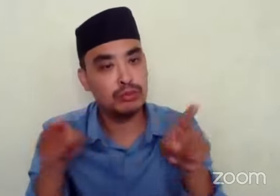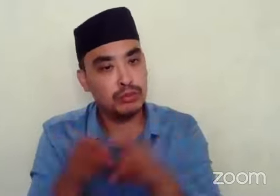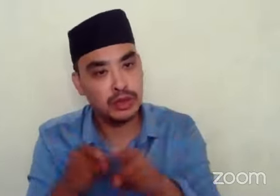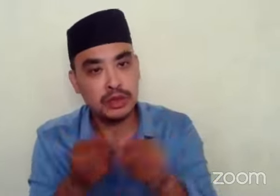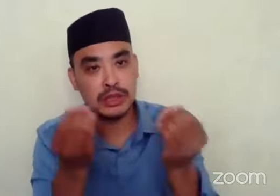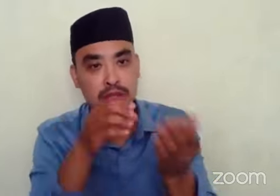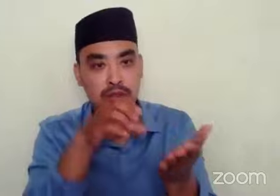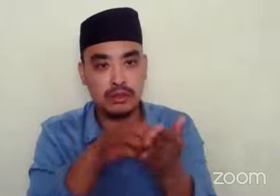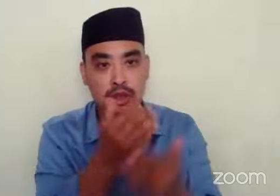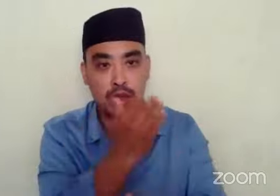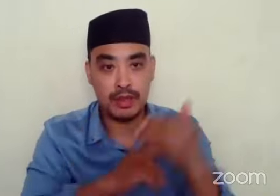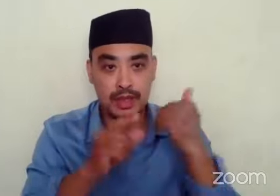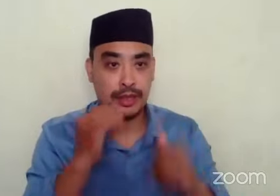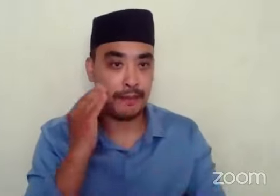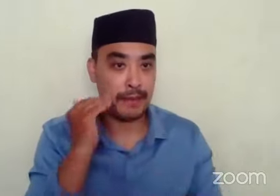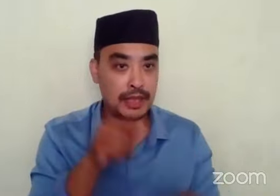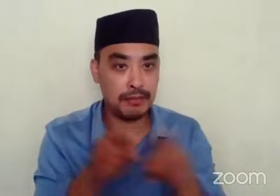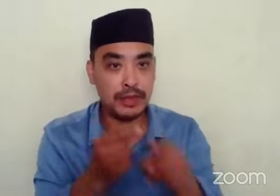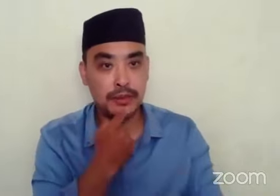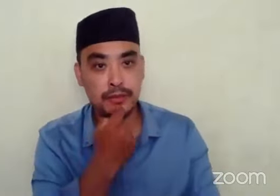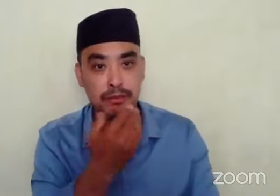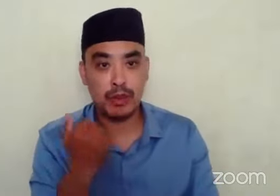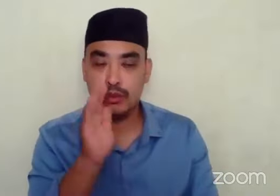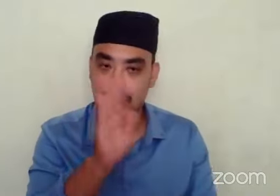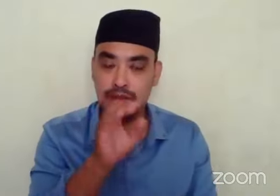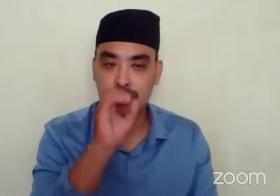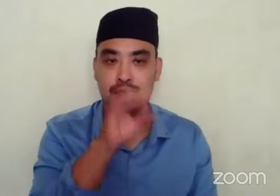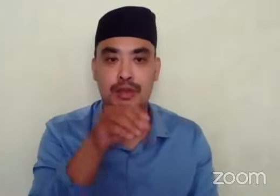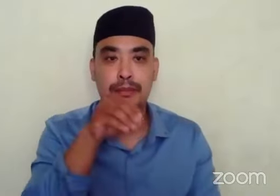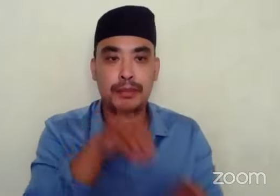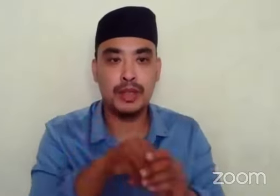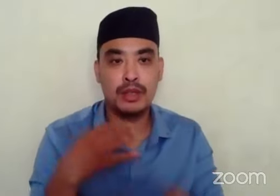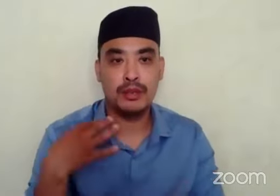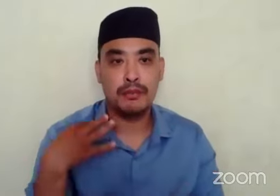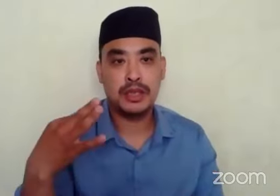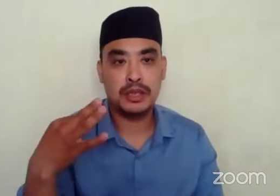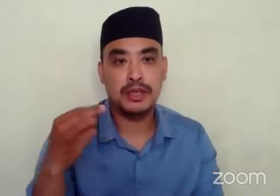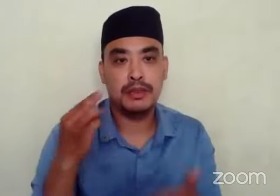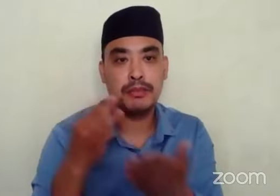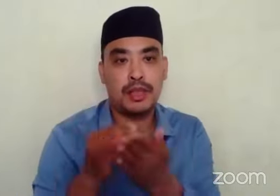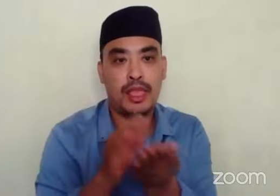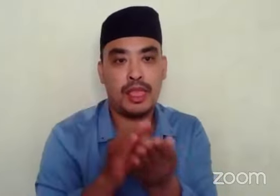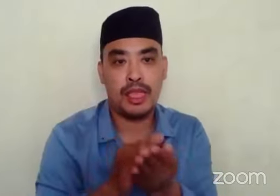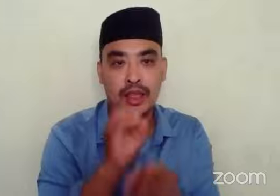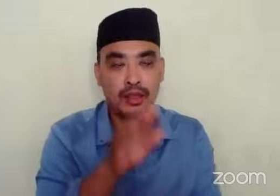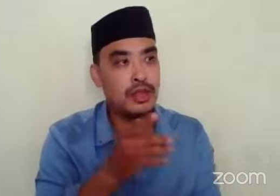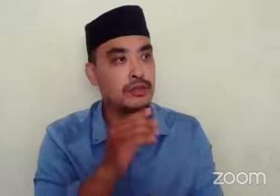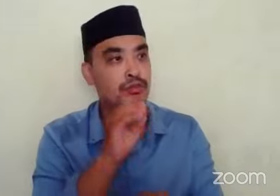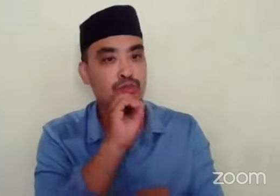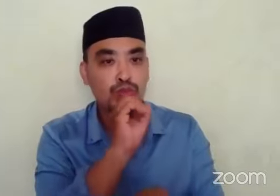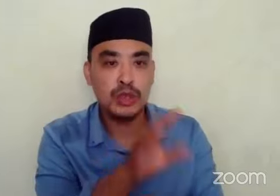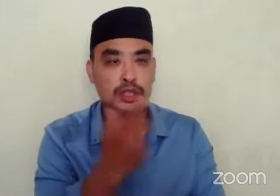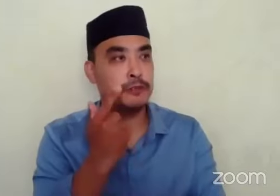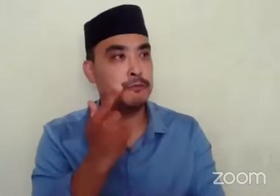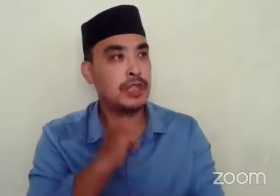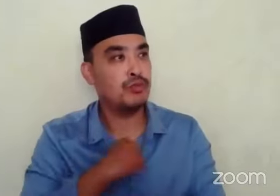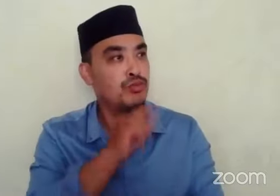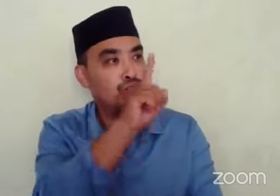हाम्रो अपाङ्गता भएका महिलाहरूलाई बोलाउने चाहिँ गरिन्छ, तर त्यहाँ चाहिँ उहाँ प्रतिनिधित्वको रूपमा मात्रै बोलाइन्छ। यसमा अभिव्यक्ति गर्ने हिसाबले चाहिँ त्यति